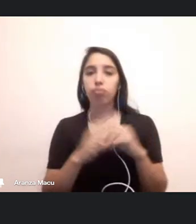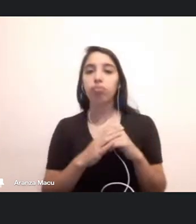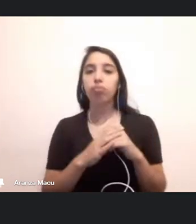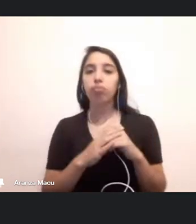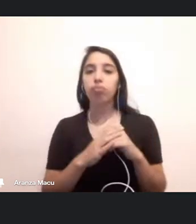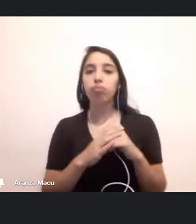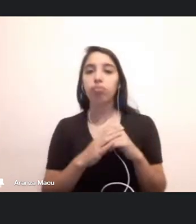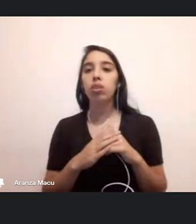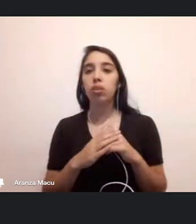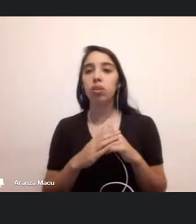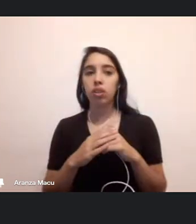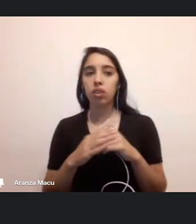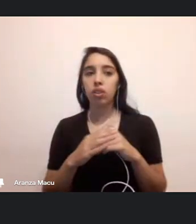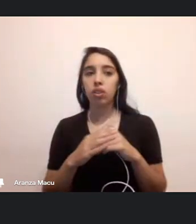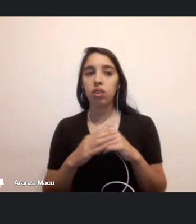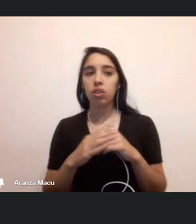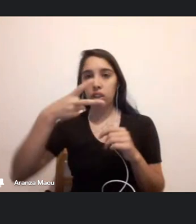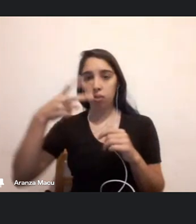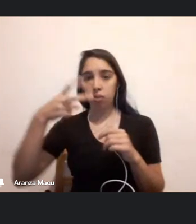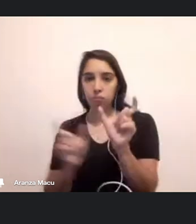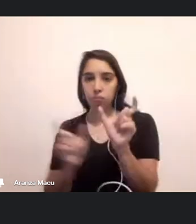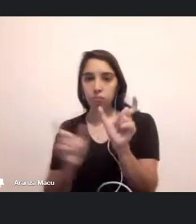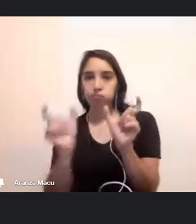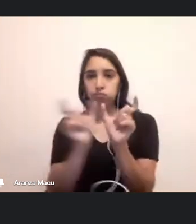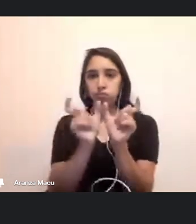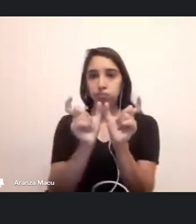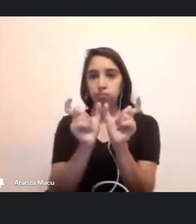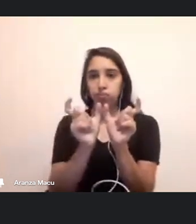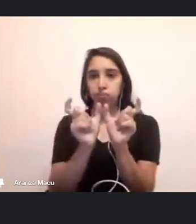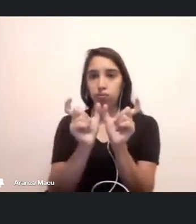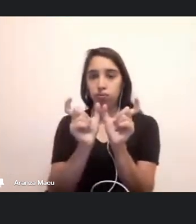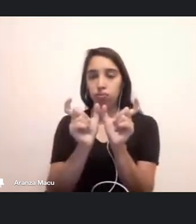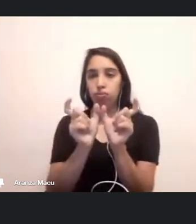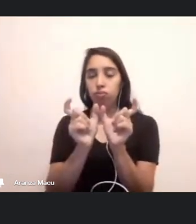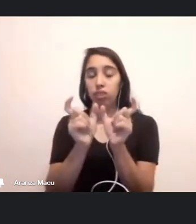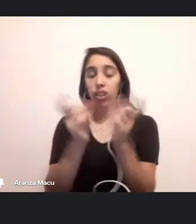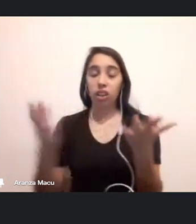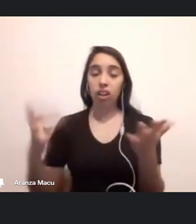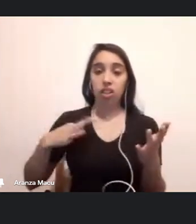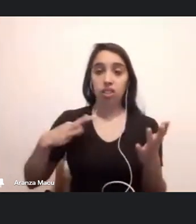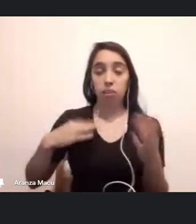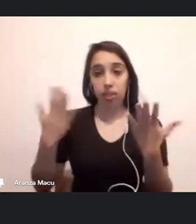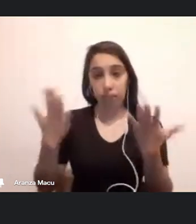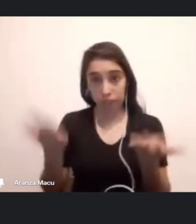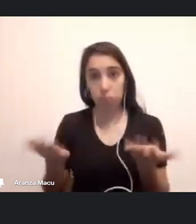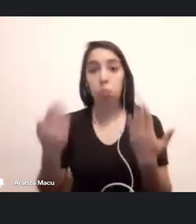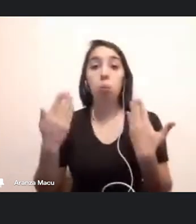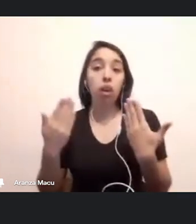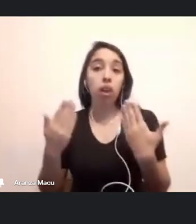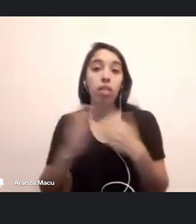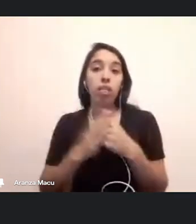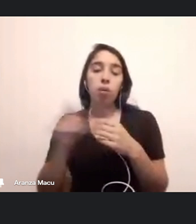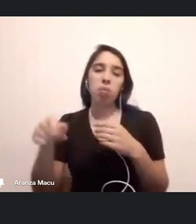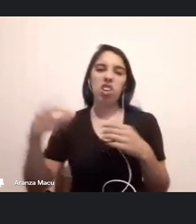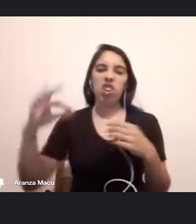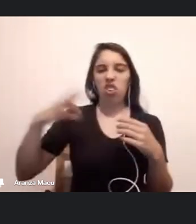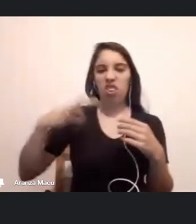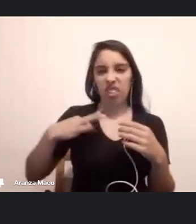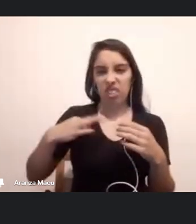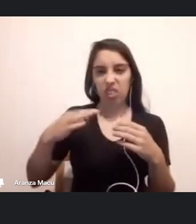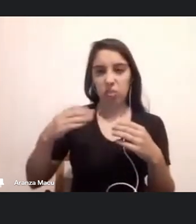no va a estar, no lo vamos, pero sí ahora por ahí lo encontramos, no vamos a evaluar esta parte,